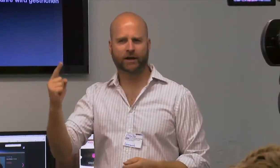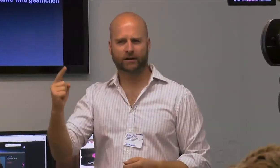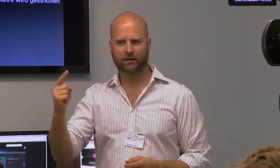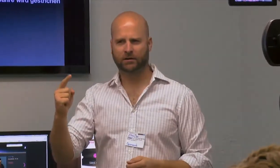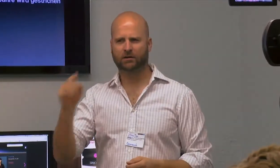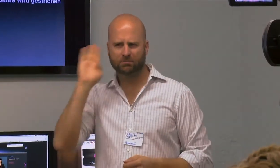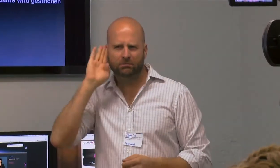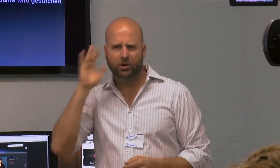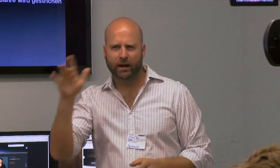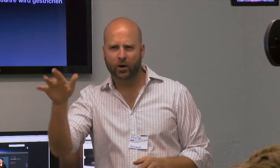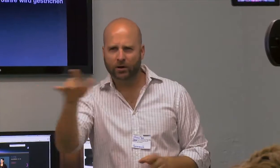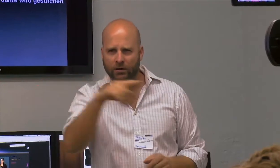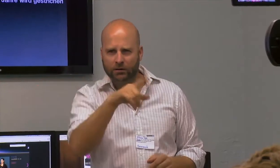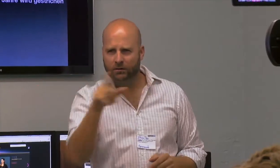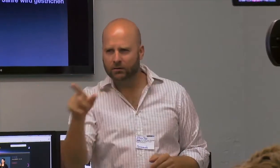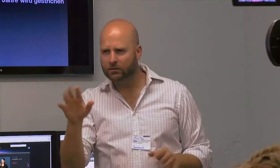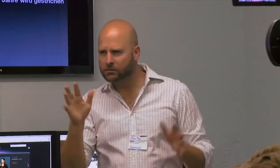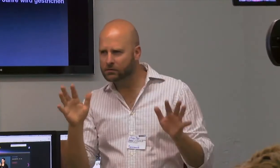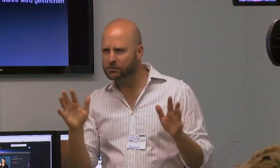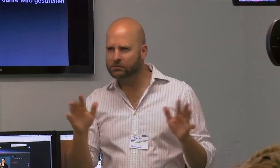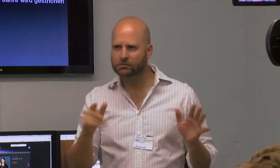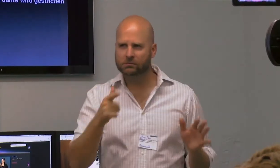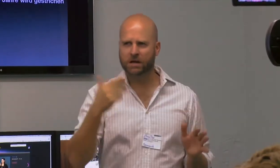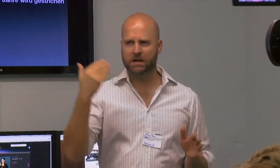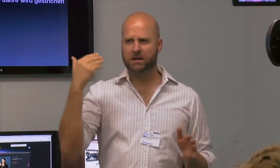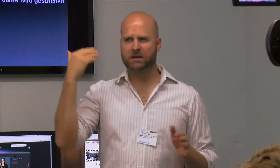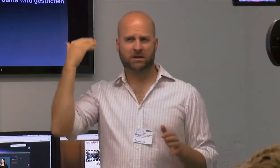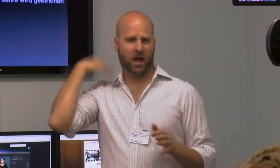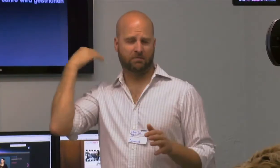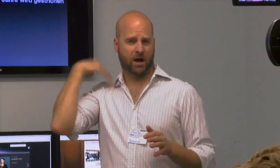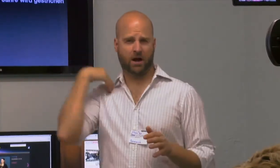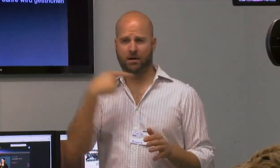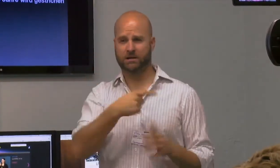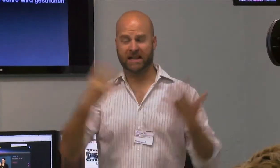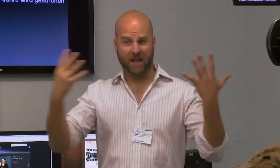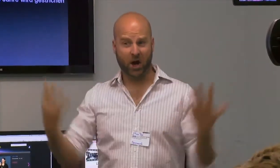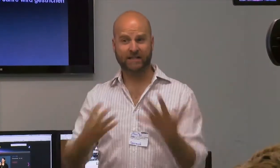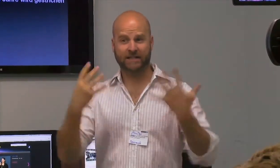hieß damals Sehen statt Hören. Habt ihr vielleicht schon mal vernommen, früher? Auf jeden Fall